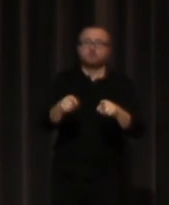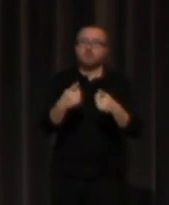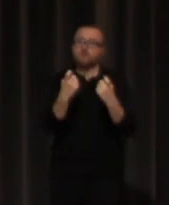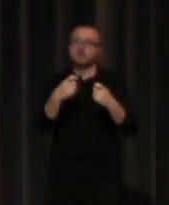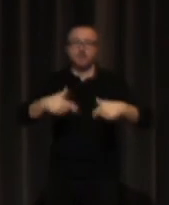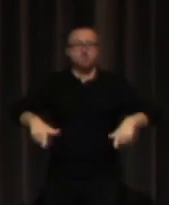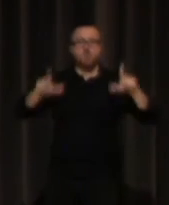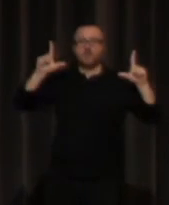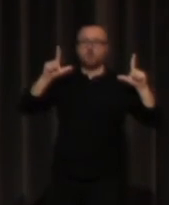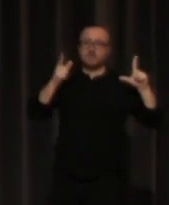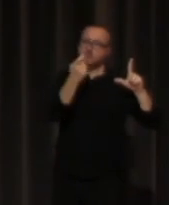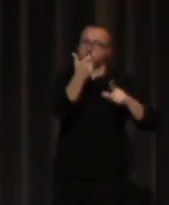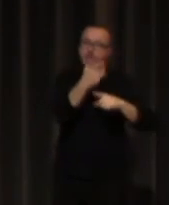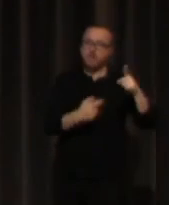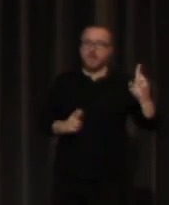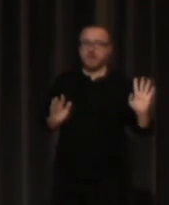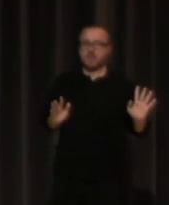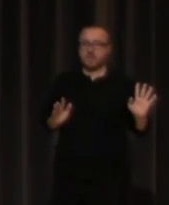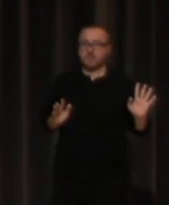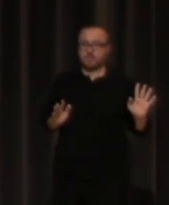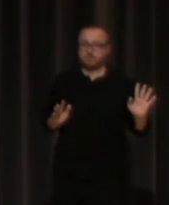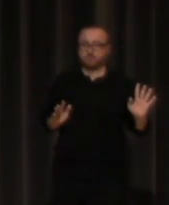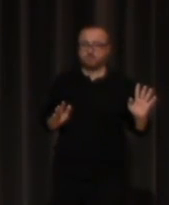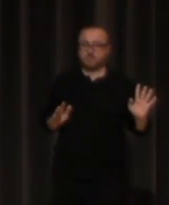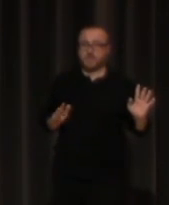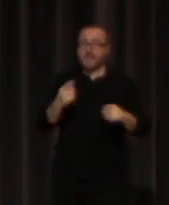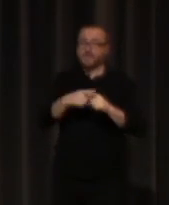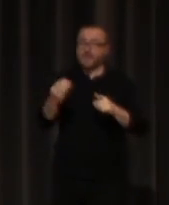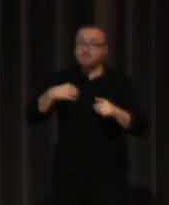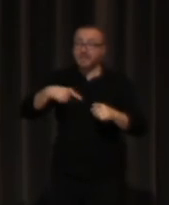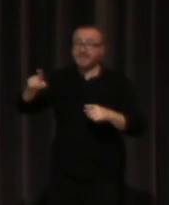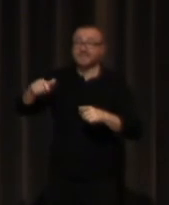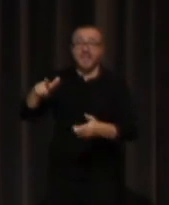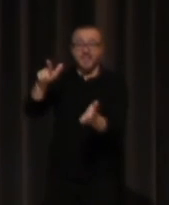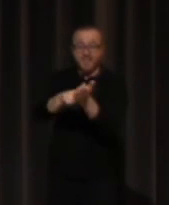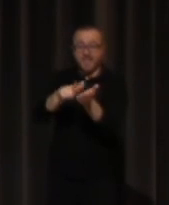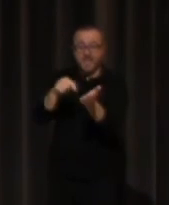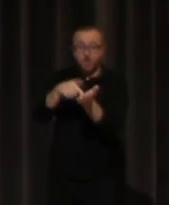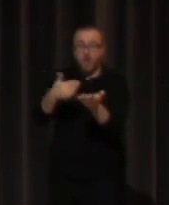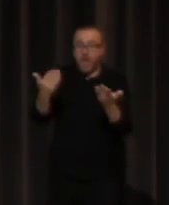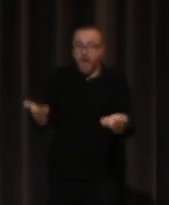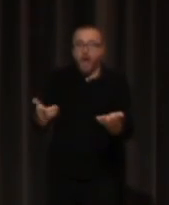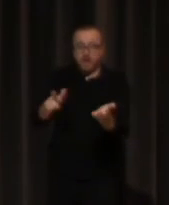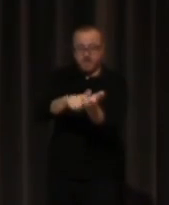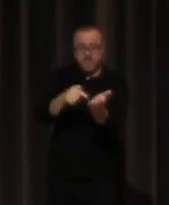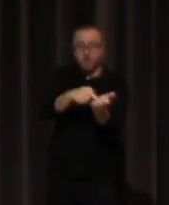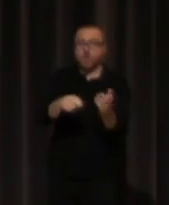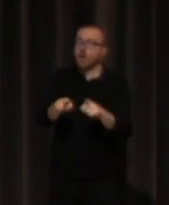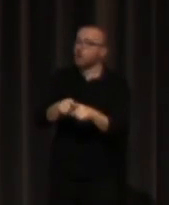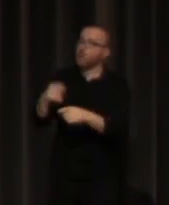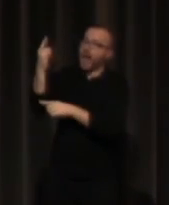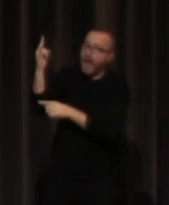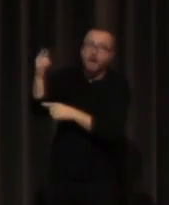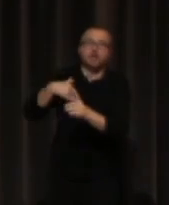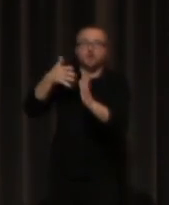que nosaltres som els dipositaris d'aquest llegat. Perquè la llengua que ara li està dient que és com un arbre, que